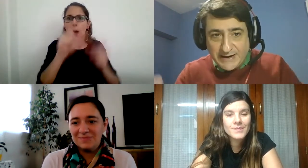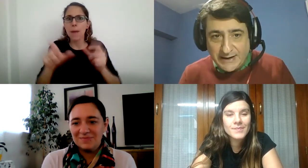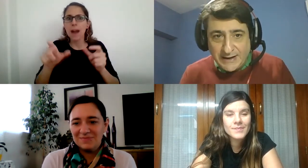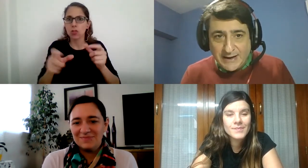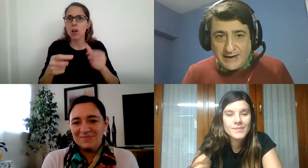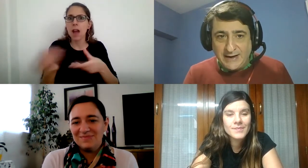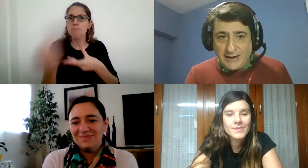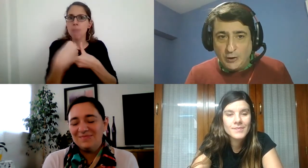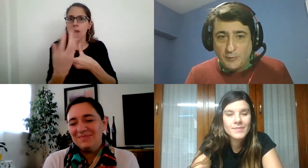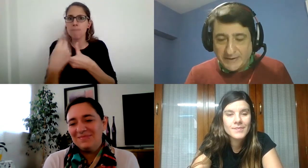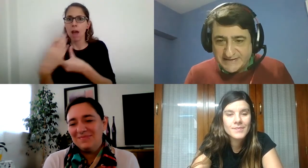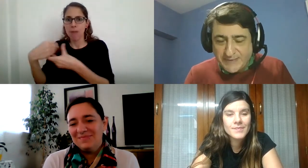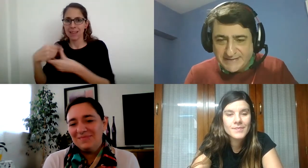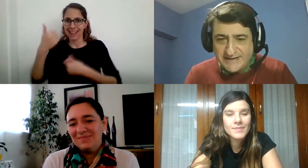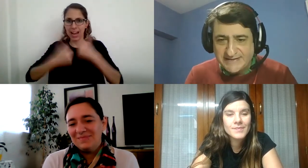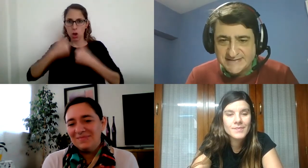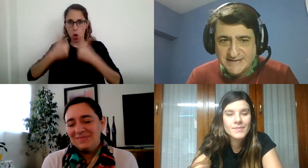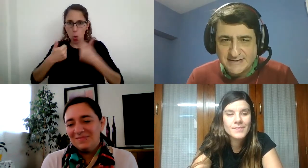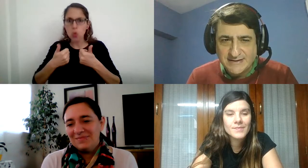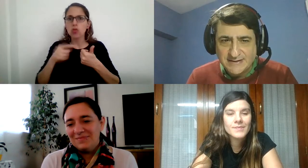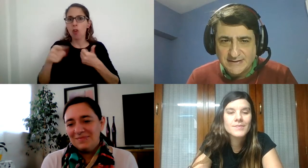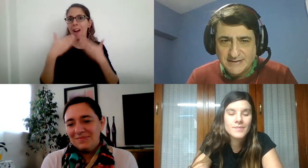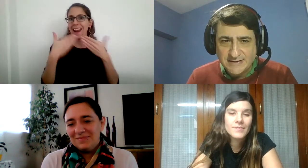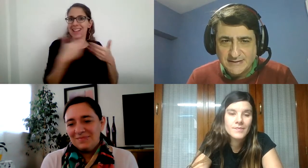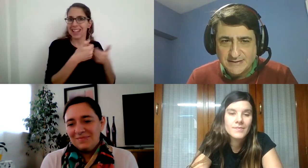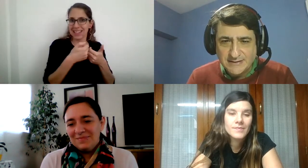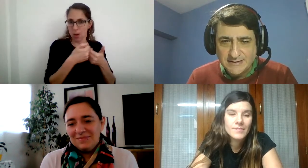multiplican los participantes?